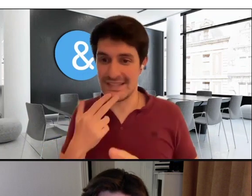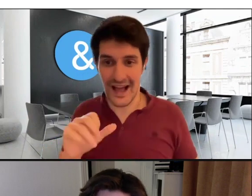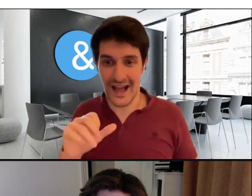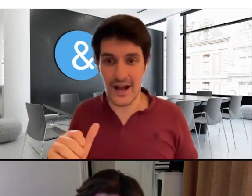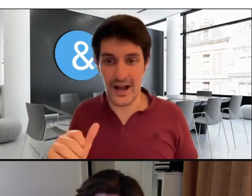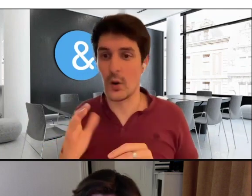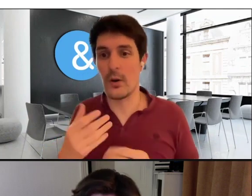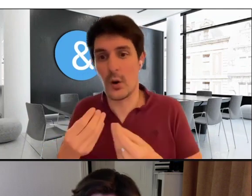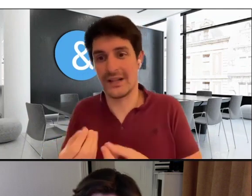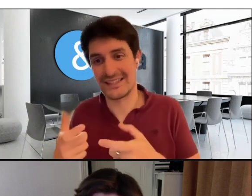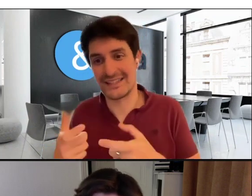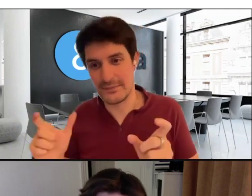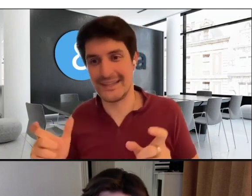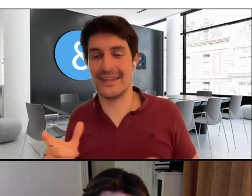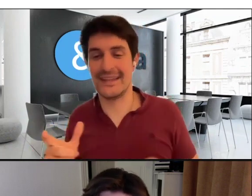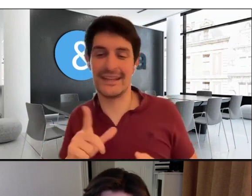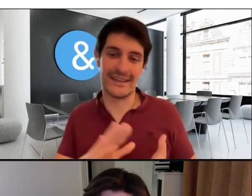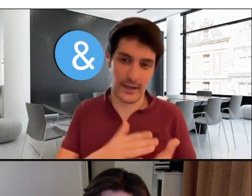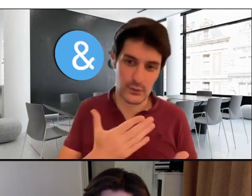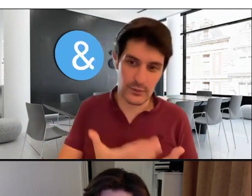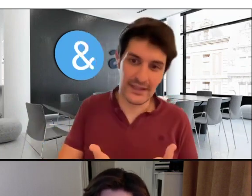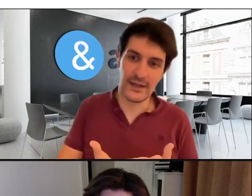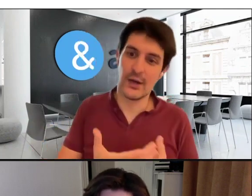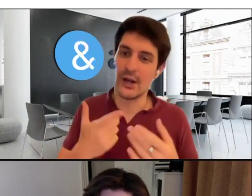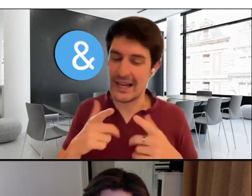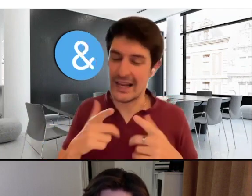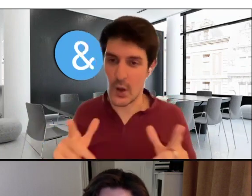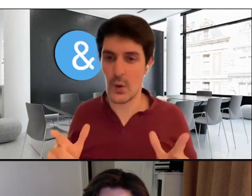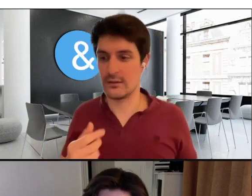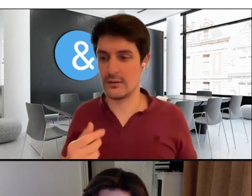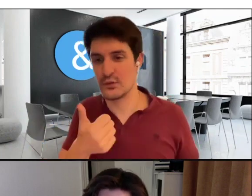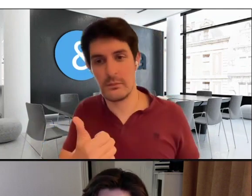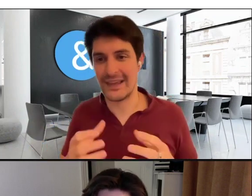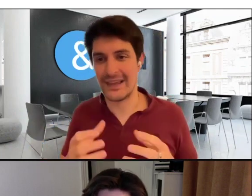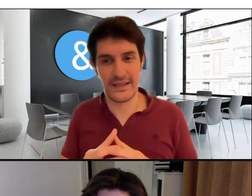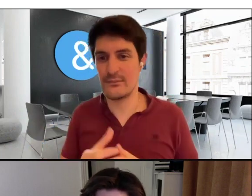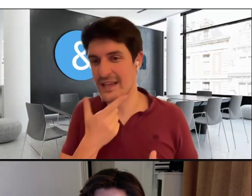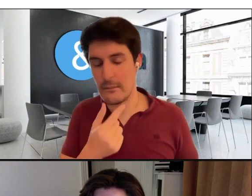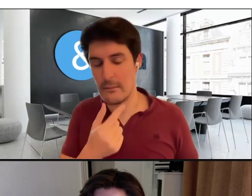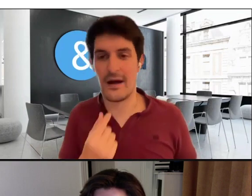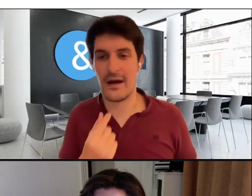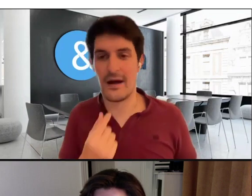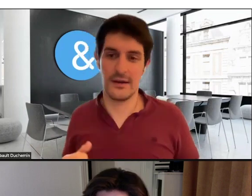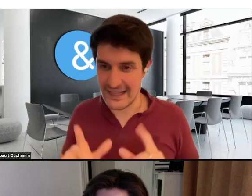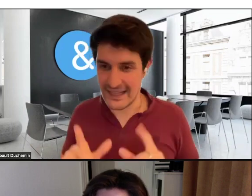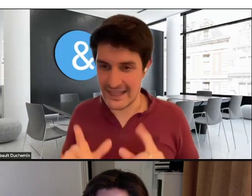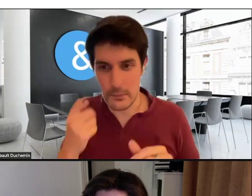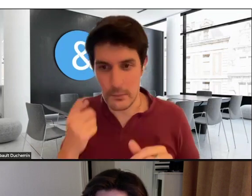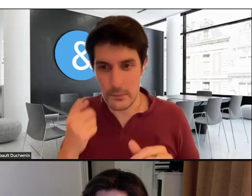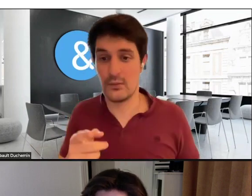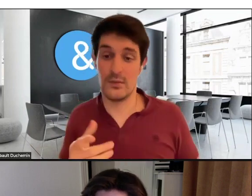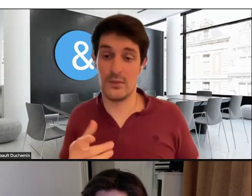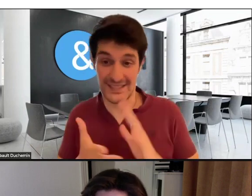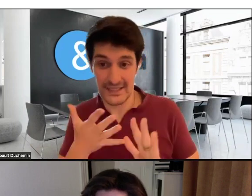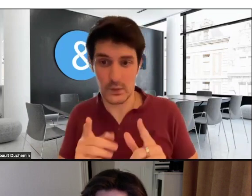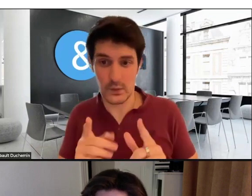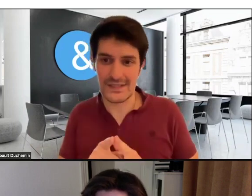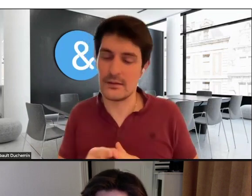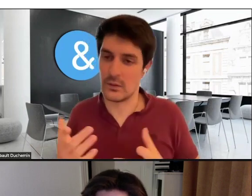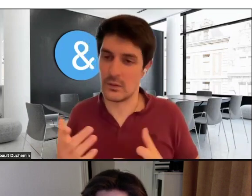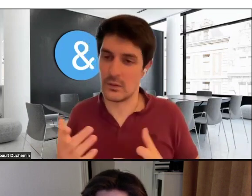Ava, comment rendre l'accessibilité, qui traduit les langues, super équipe, sympa. Et là, pour vous, signe aussi